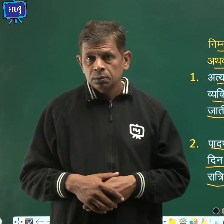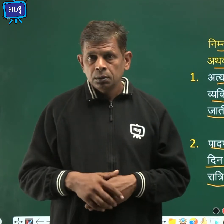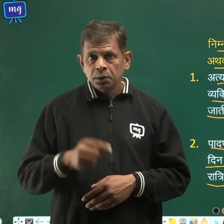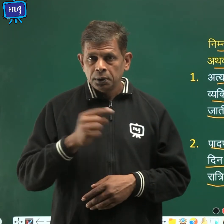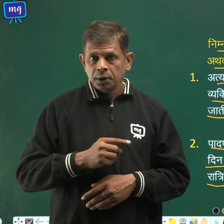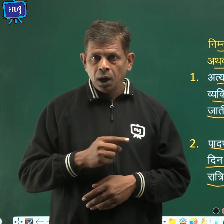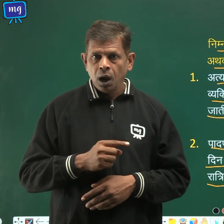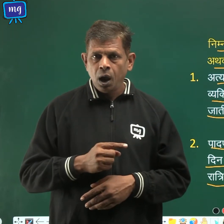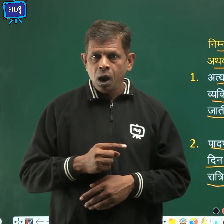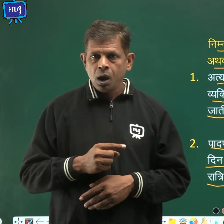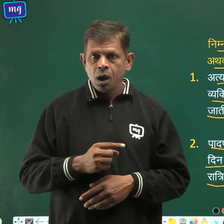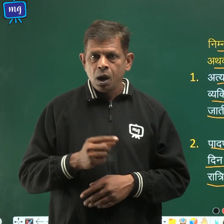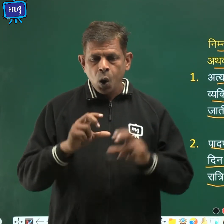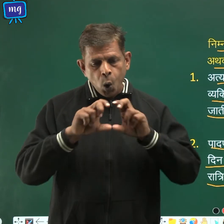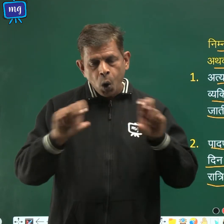ये बात सही है